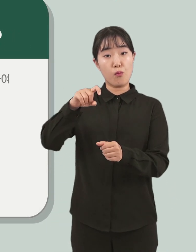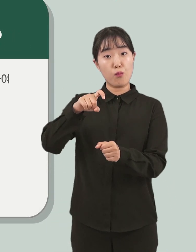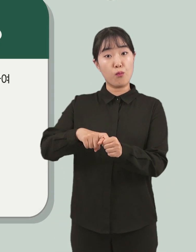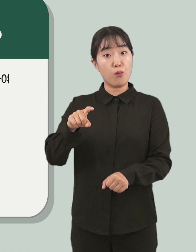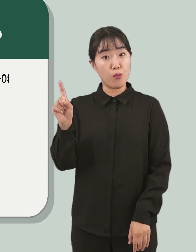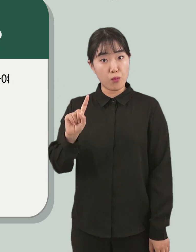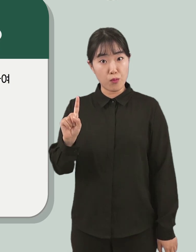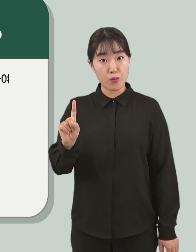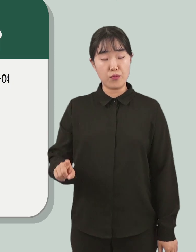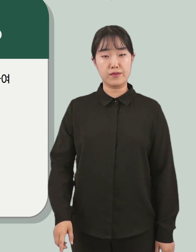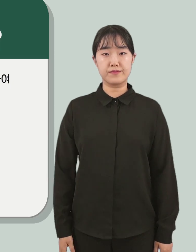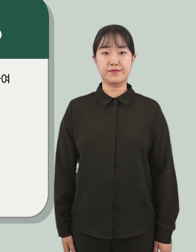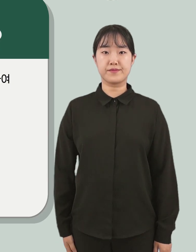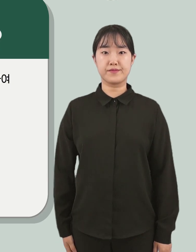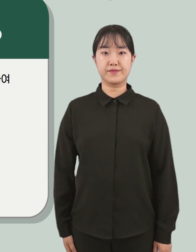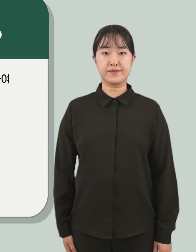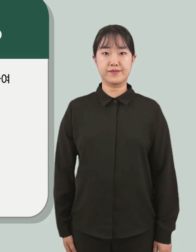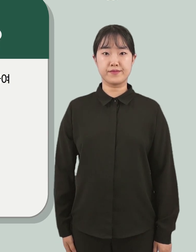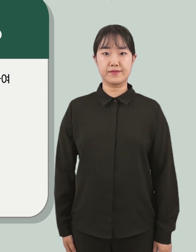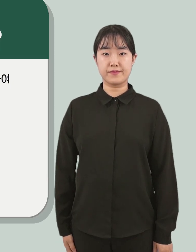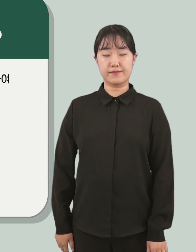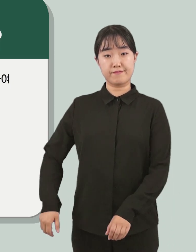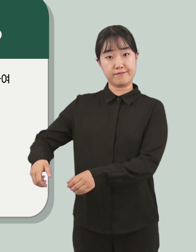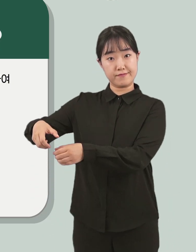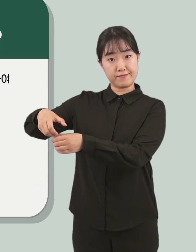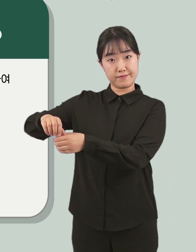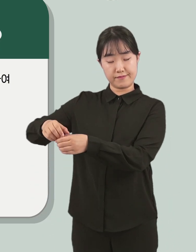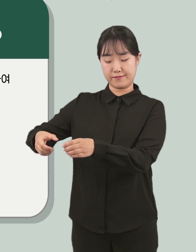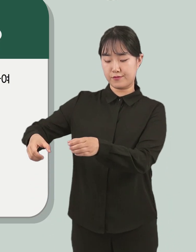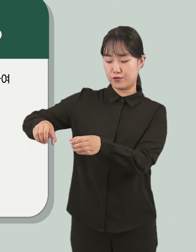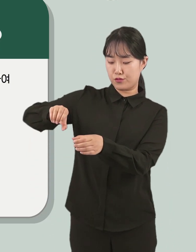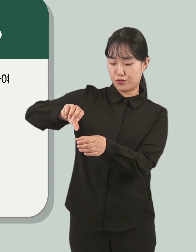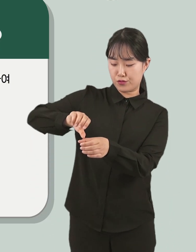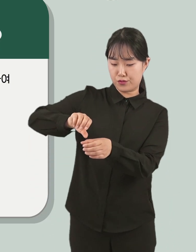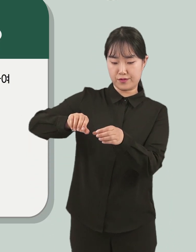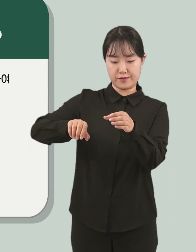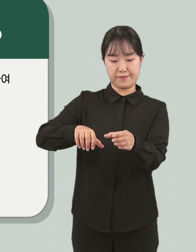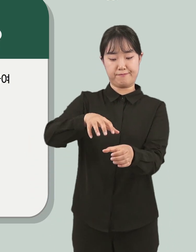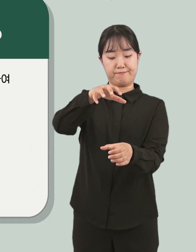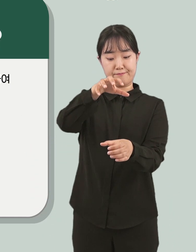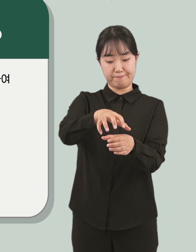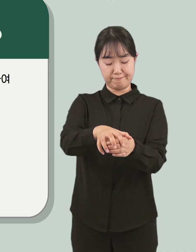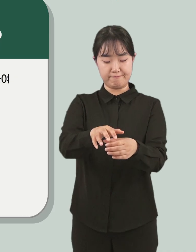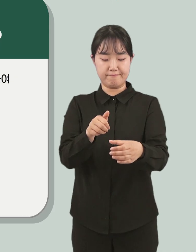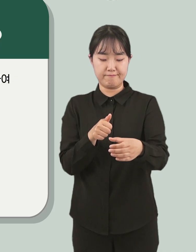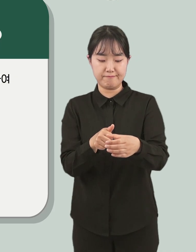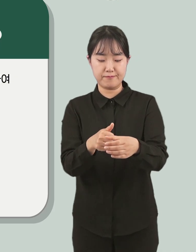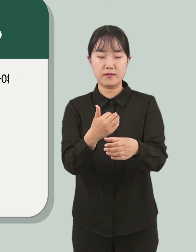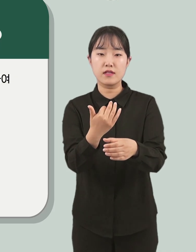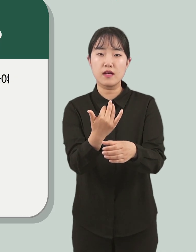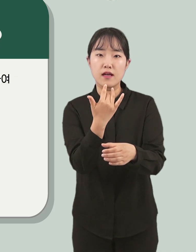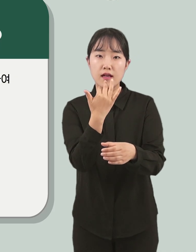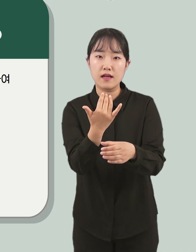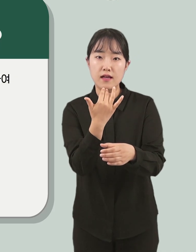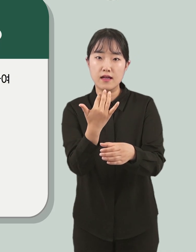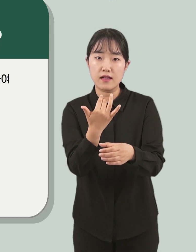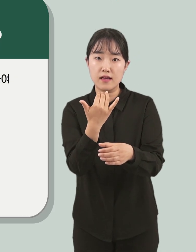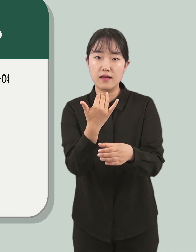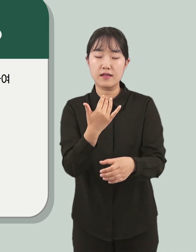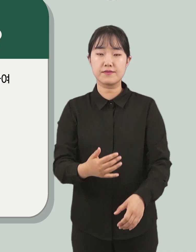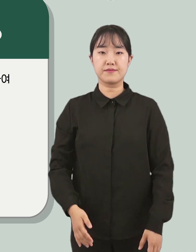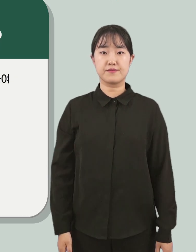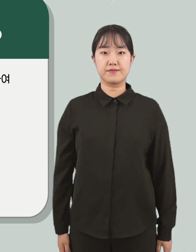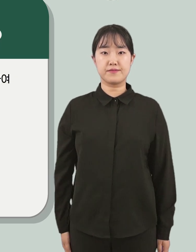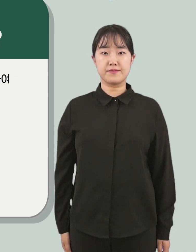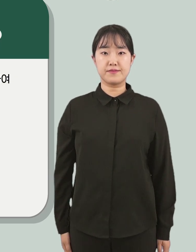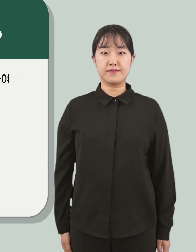이 의료기기의 사용 목적은 무엇입니까? 초음파 진동으로 약물 용기 내 액체를 미세한 입자로 고무하여